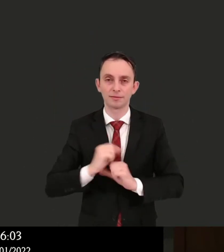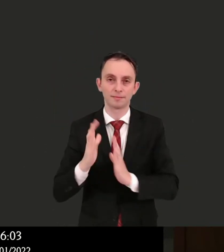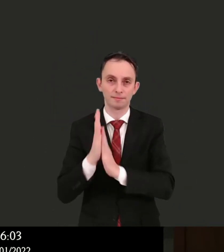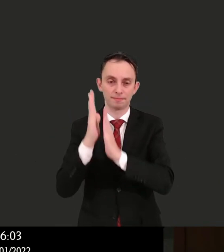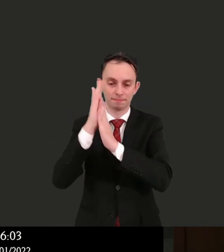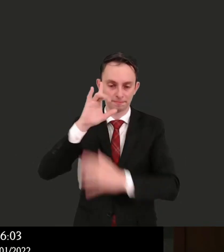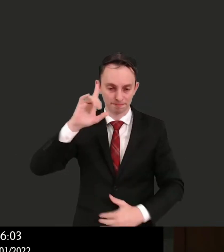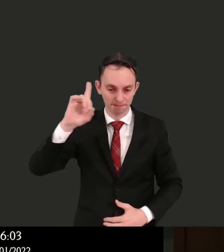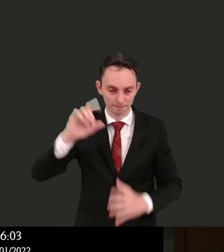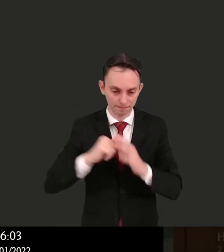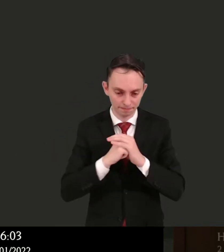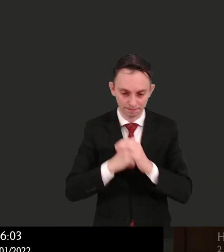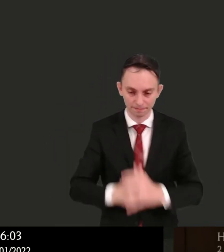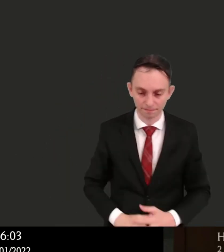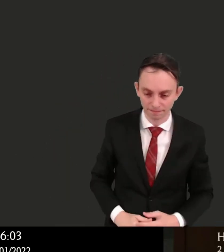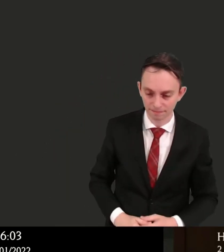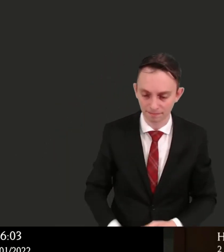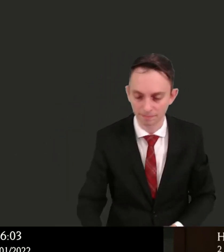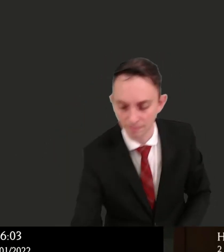Deus seja louvado.